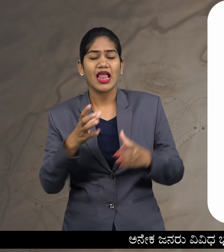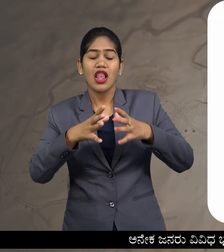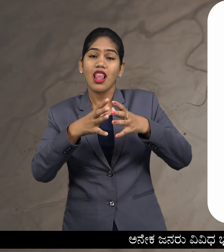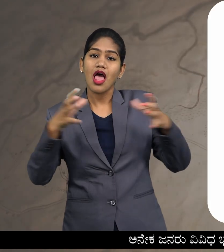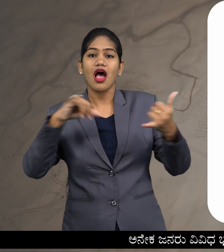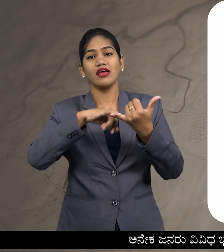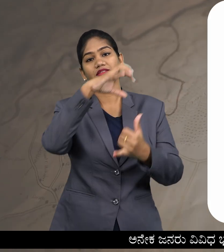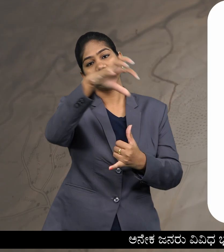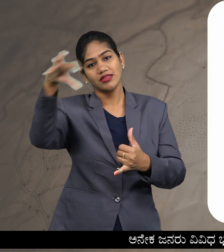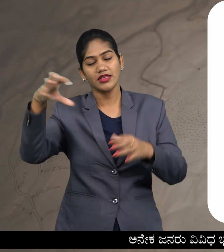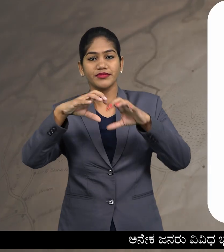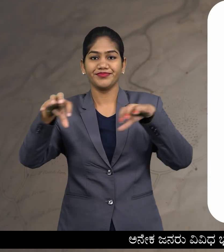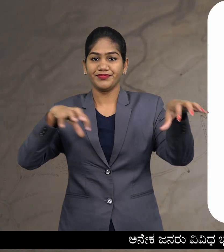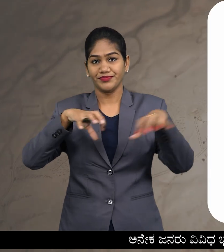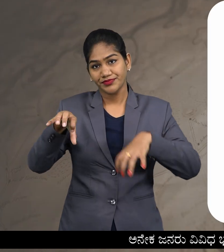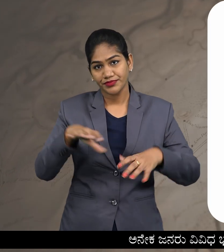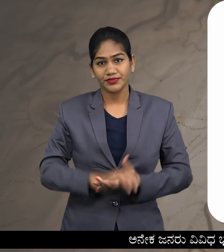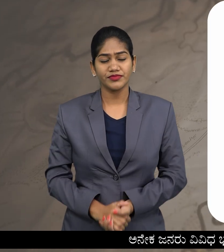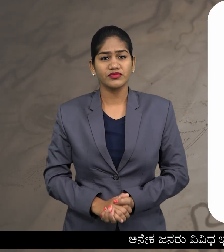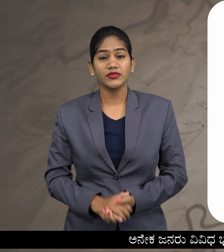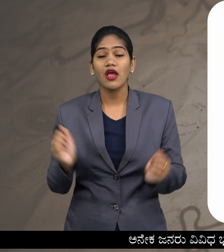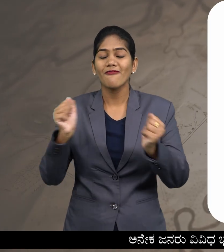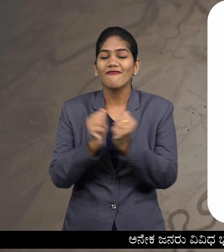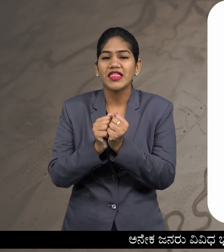ವಿವಿಧ ಭಾಷೆಗಳನ್ನು ಮಾತನಾಡುತ್ತಾರೆ.